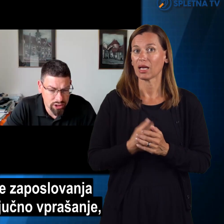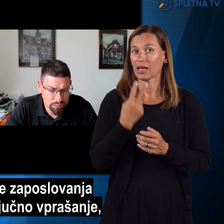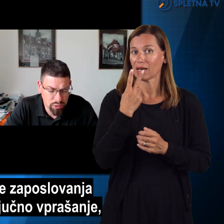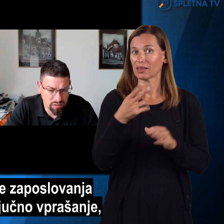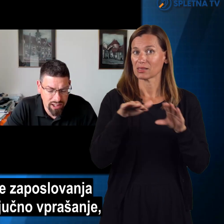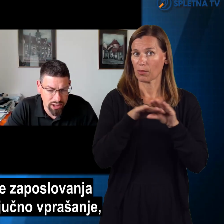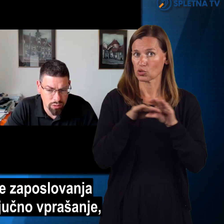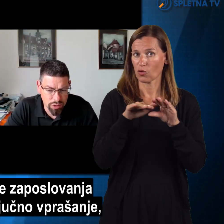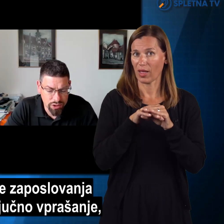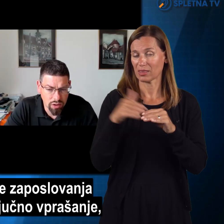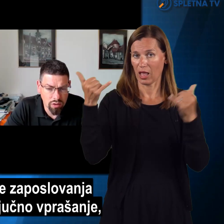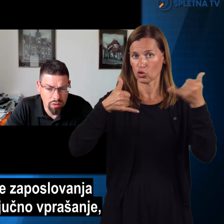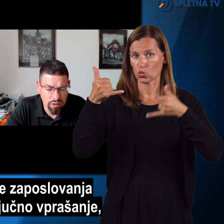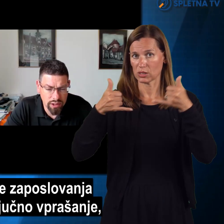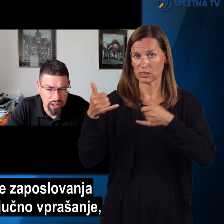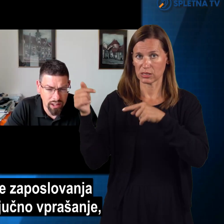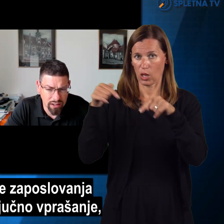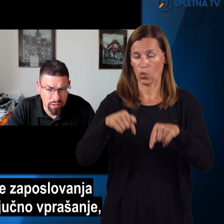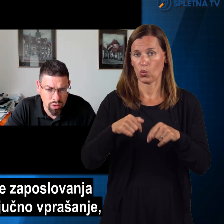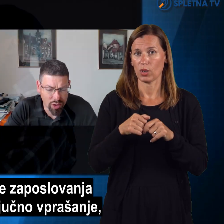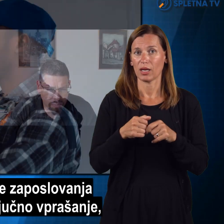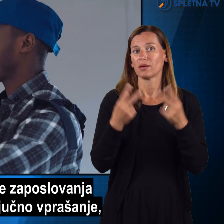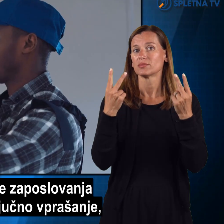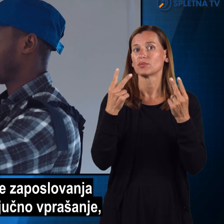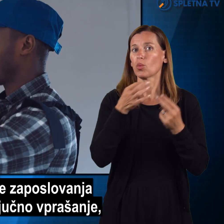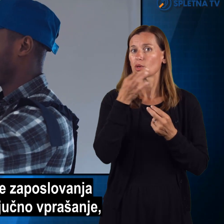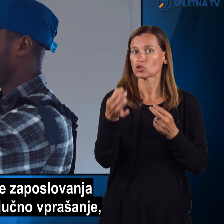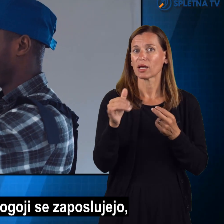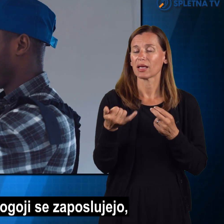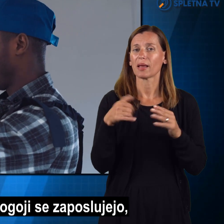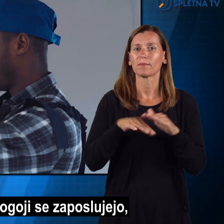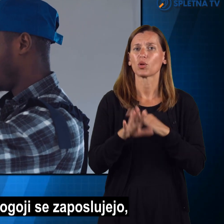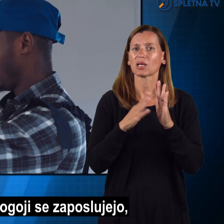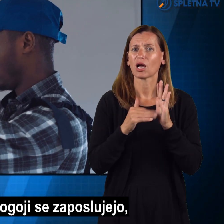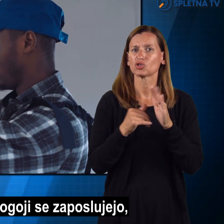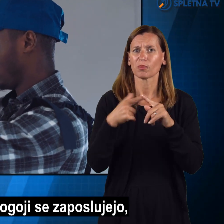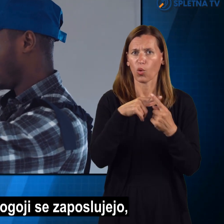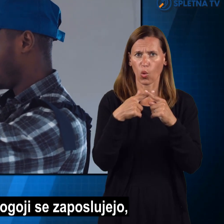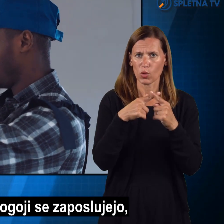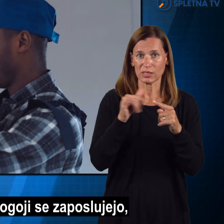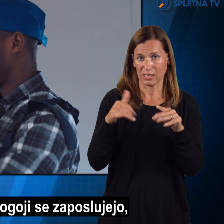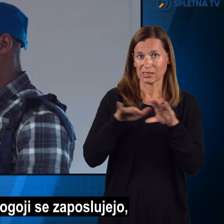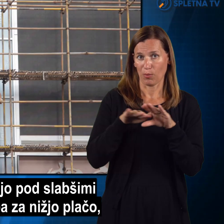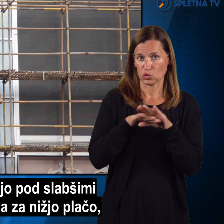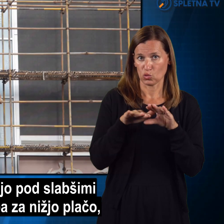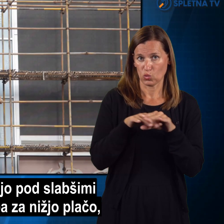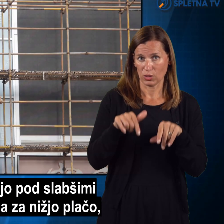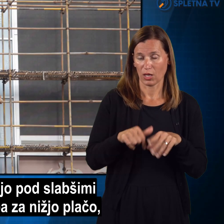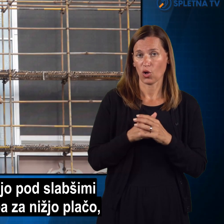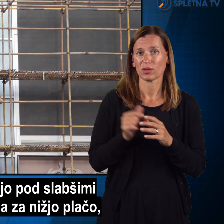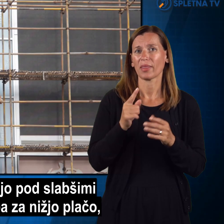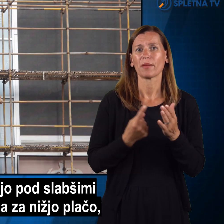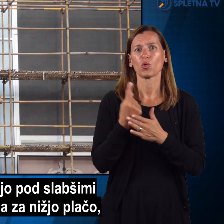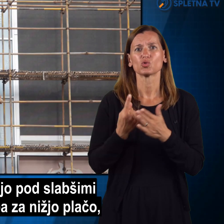Kar se tiče zaposlovanja tujcev, je ključno vprašanje, pod kakšnimi pogoji se zaposlujejo, da